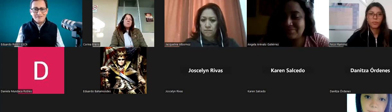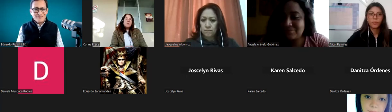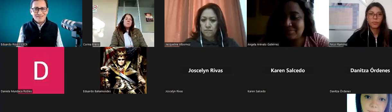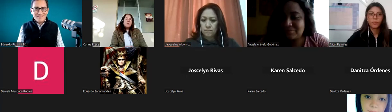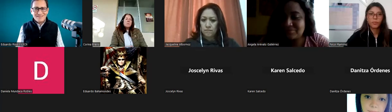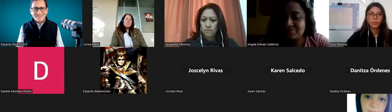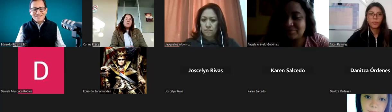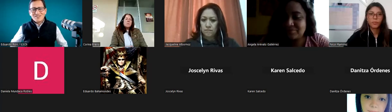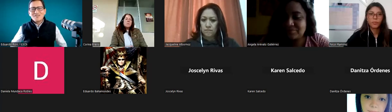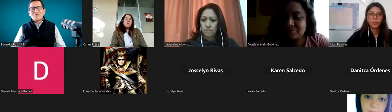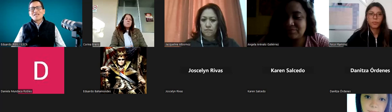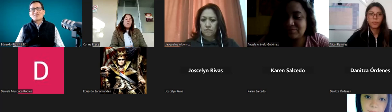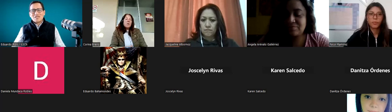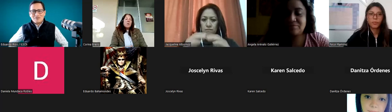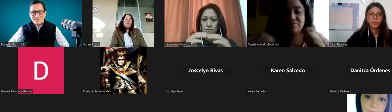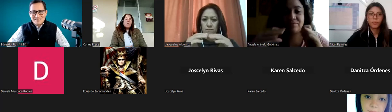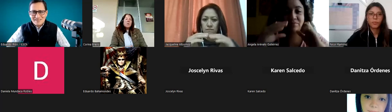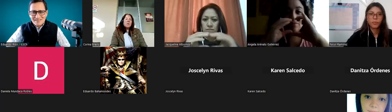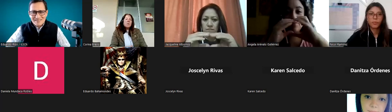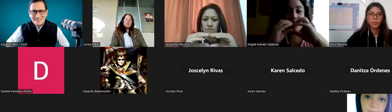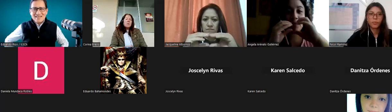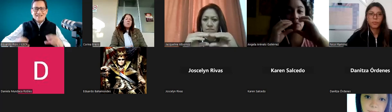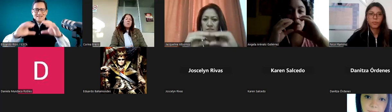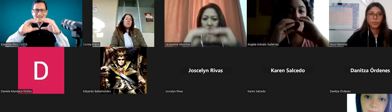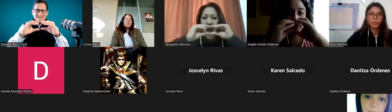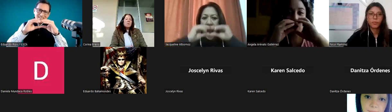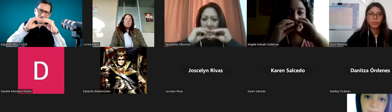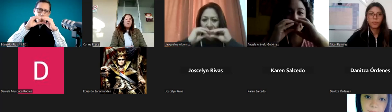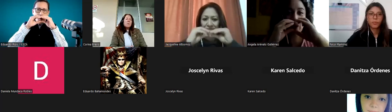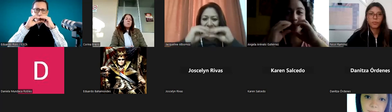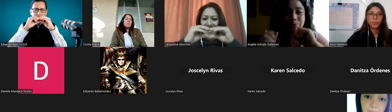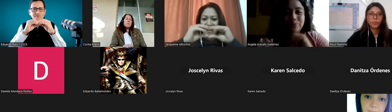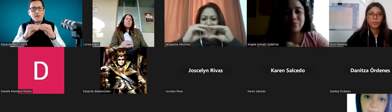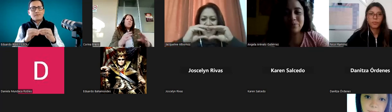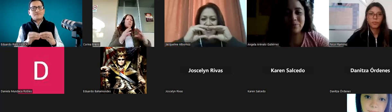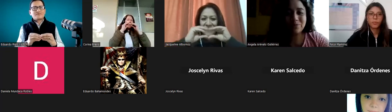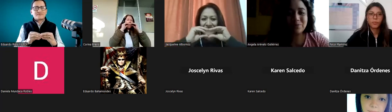sándwich? A ver, ¿cómo se comería un sándwich? Ya, ahí está, ¿cierto?